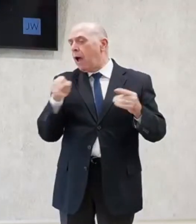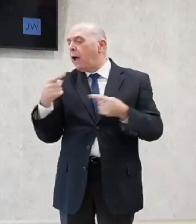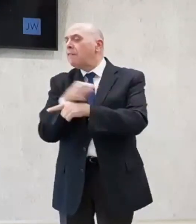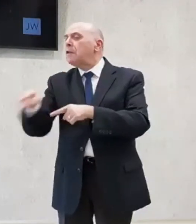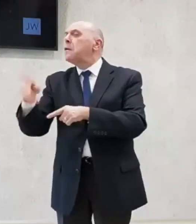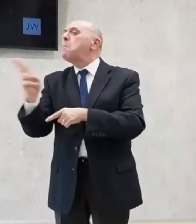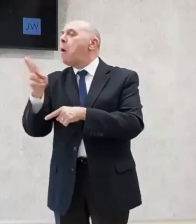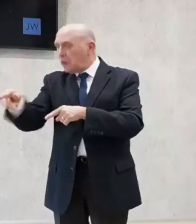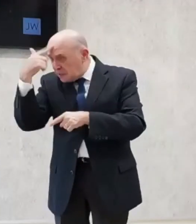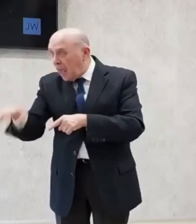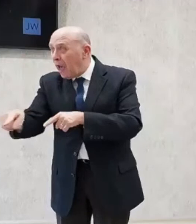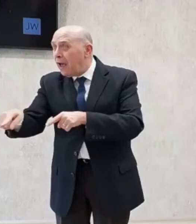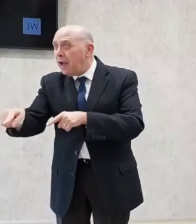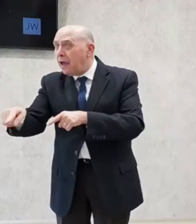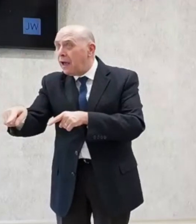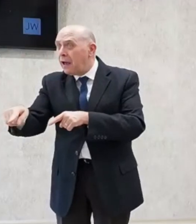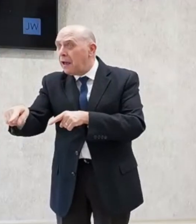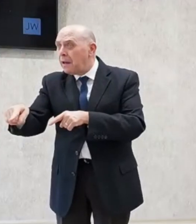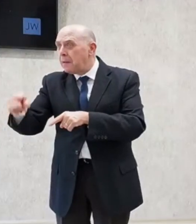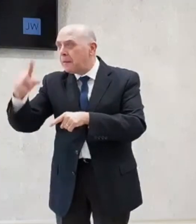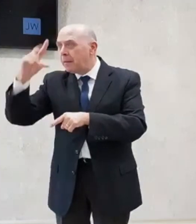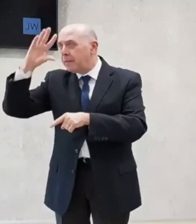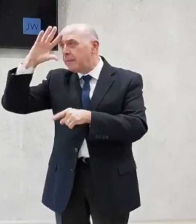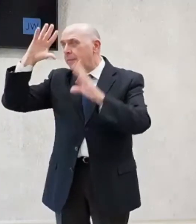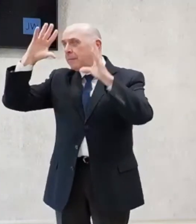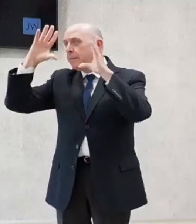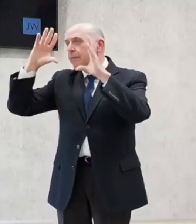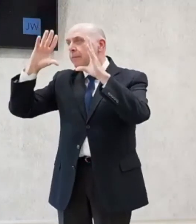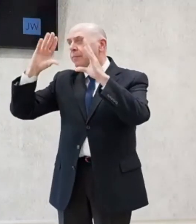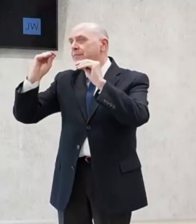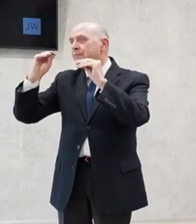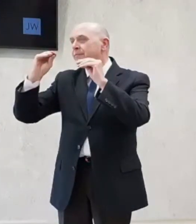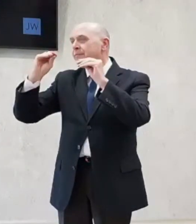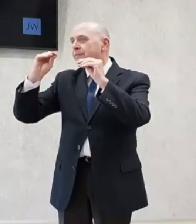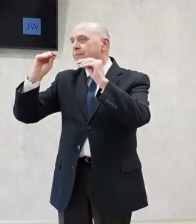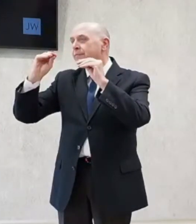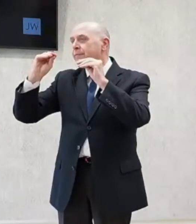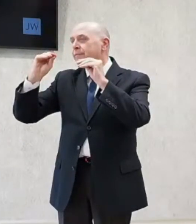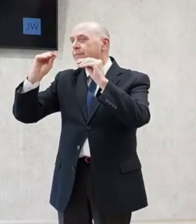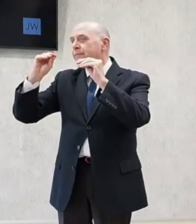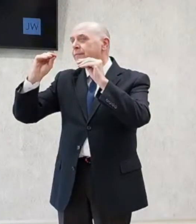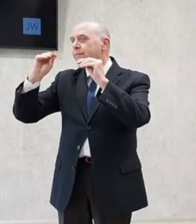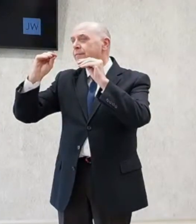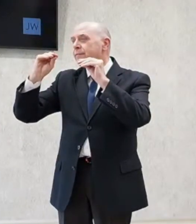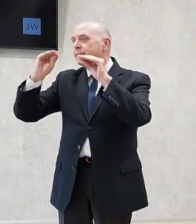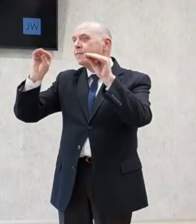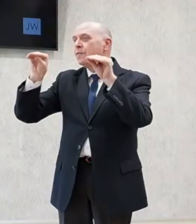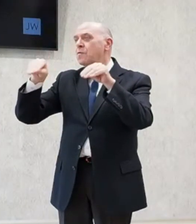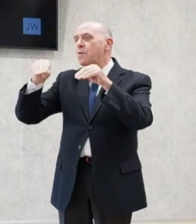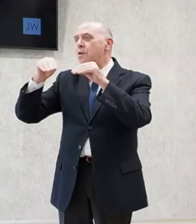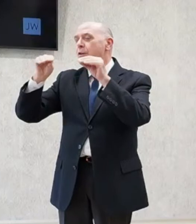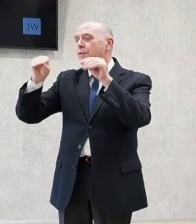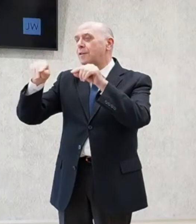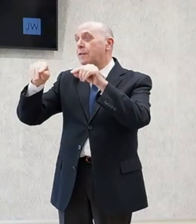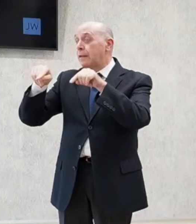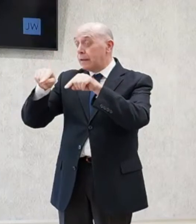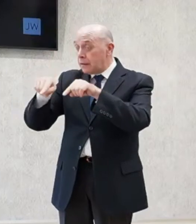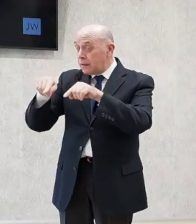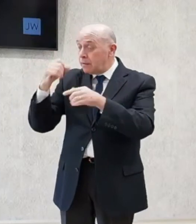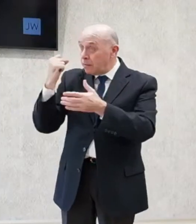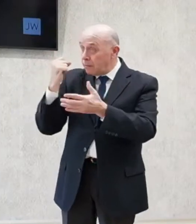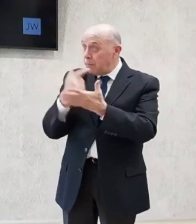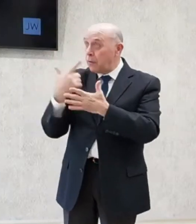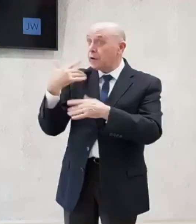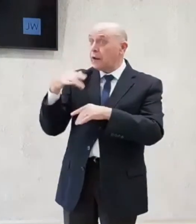non sono consapevoli di nulla sapete questa verità biblica è importantissima